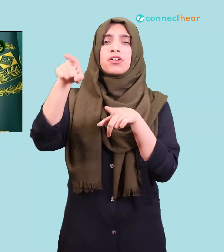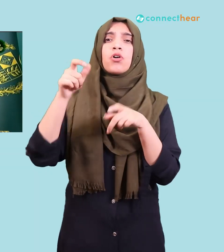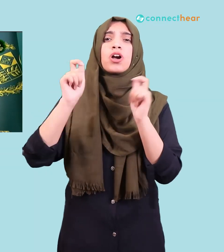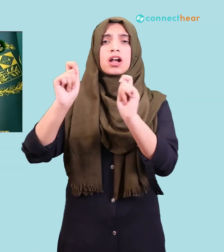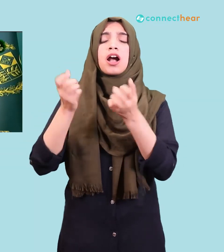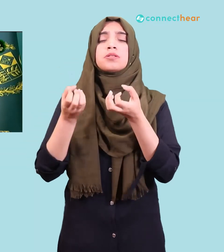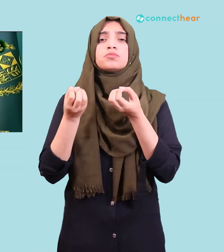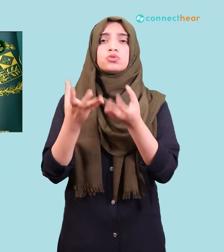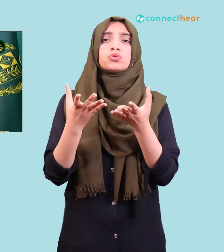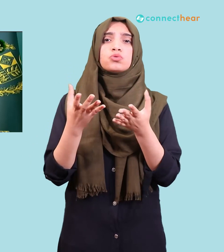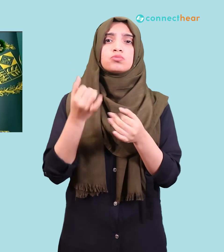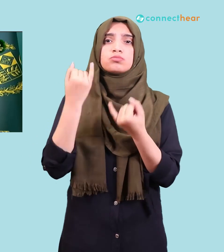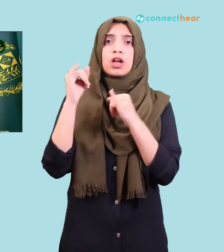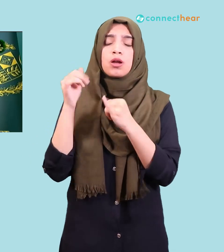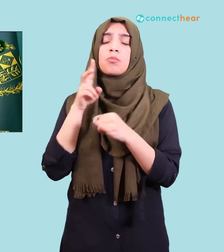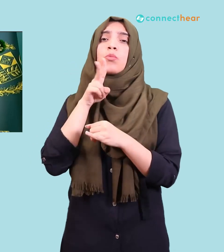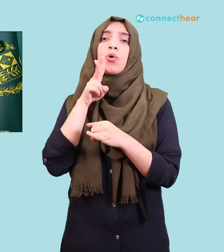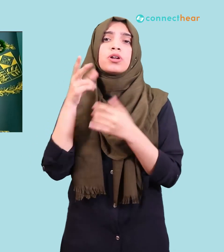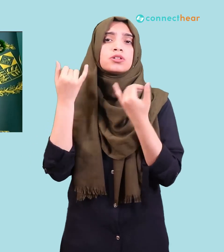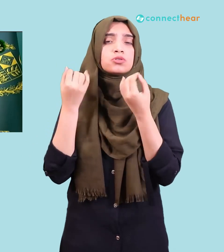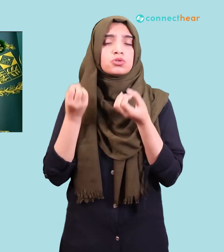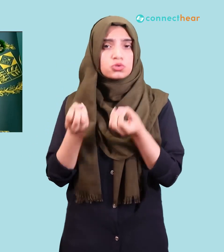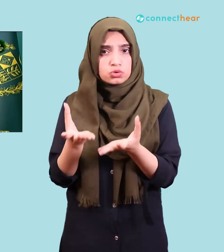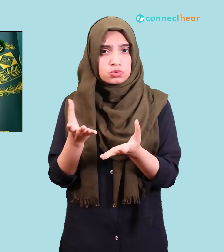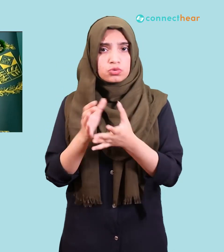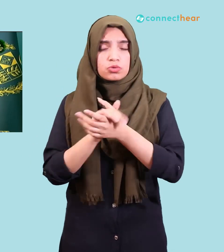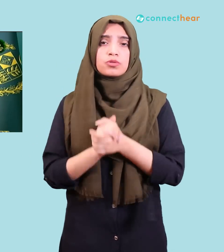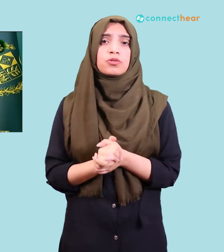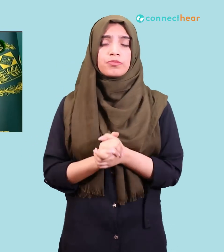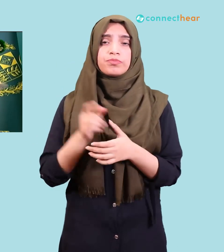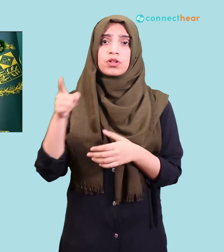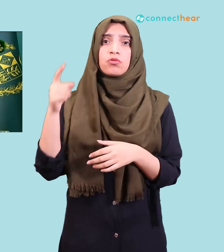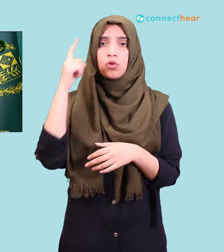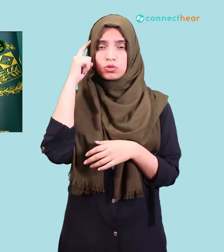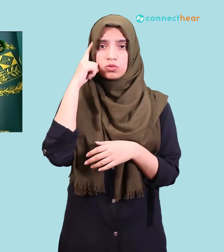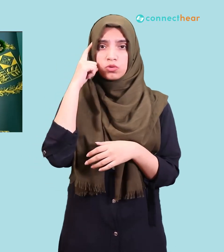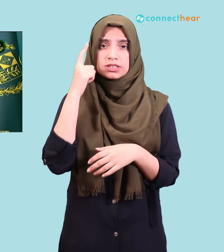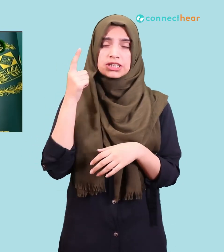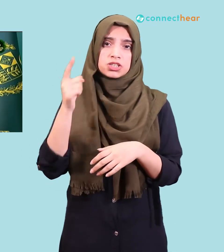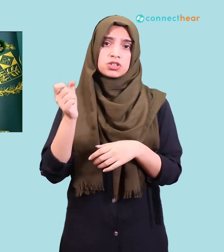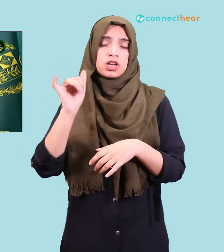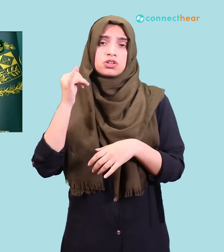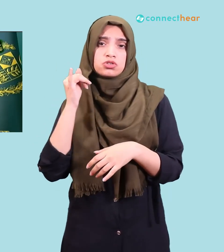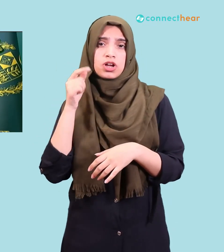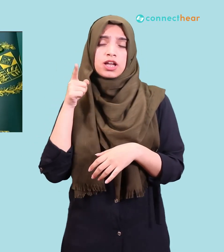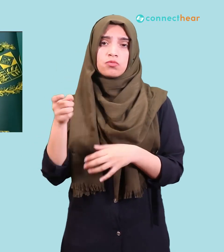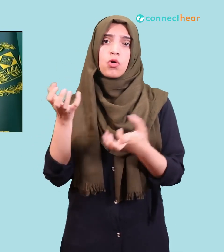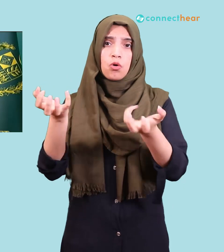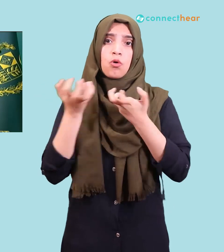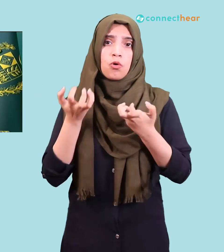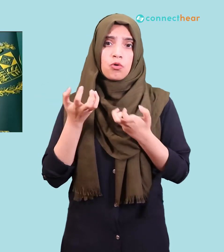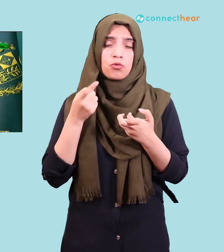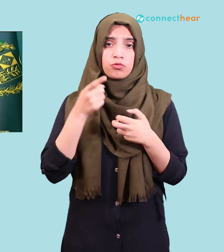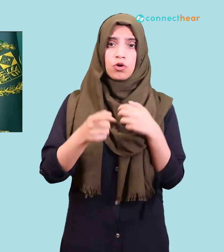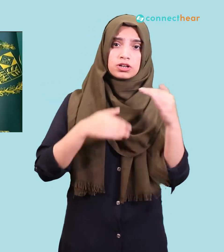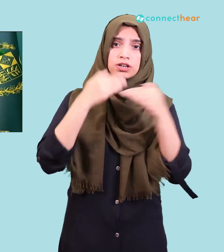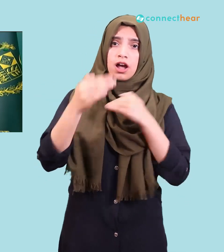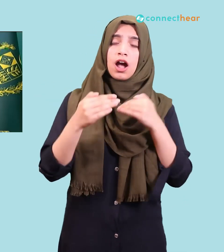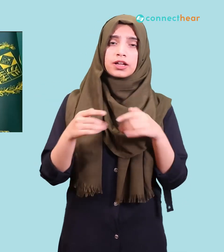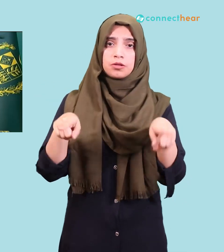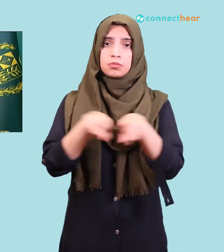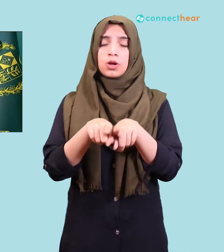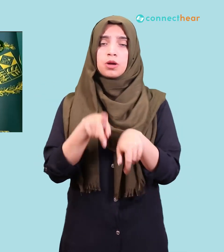वो कहेंगे अच्छा, आज़ादी राय की वजह से इन्होंने ये किया, हम भी ये कर रहे हैं, वो भी कोई गुस्ताखी करेंगे। क्या फिर उसके एम्बेसडर को भी